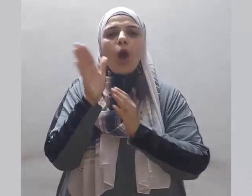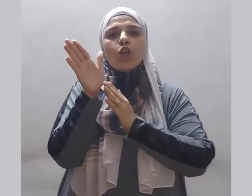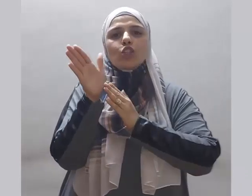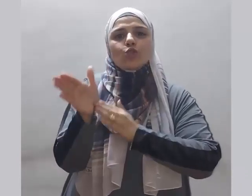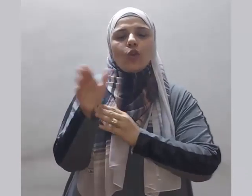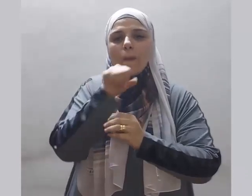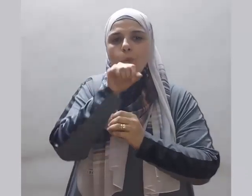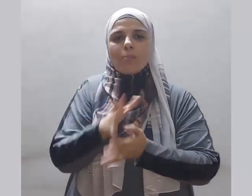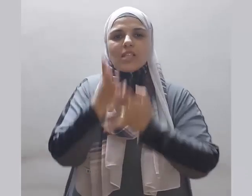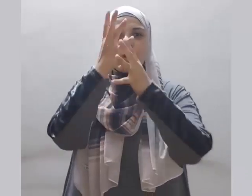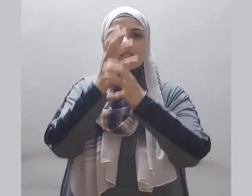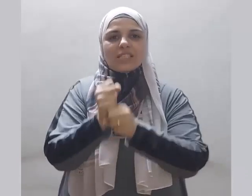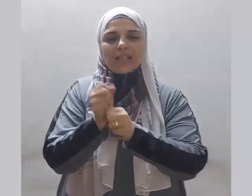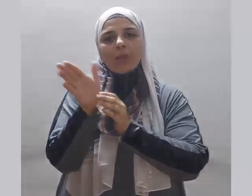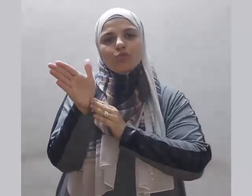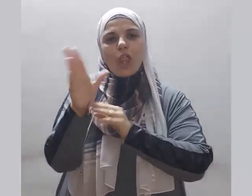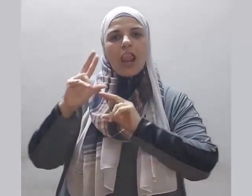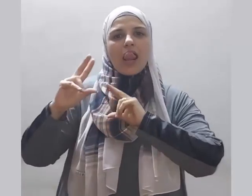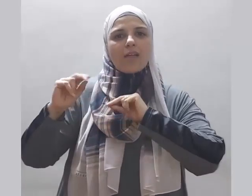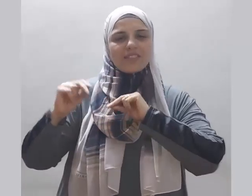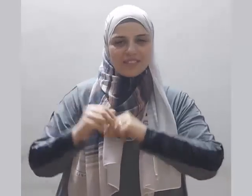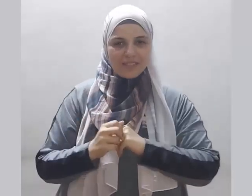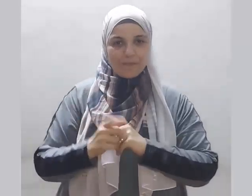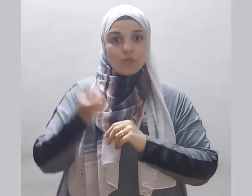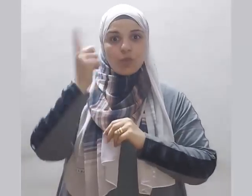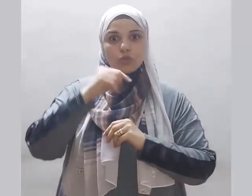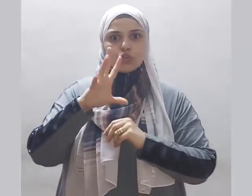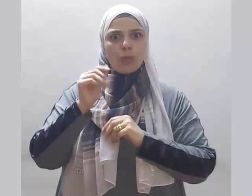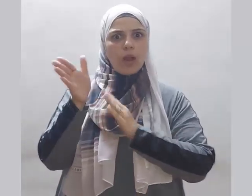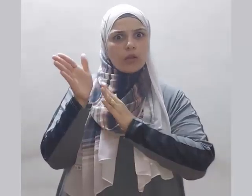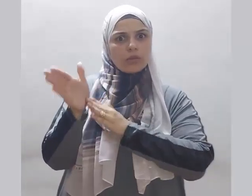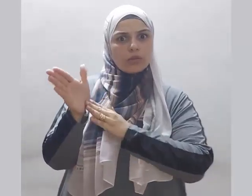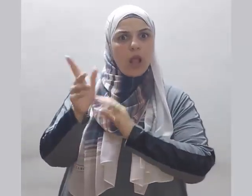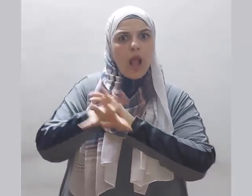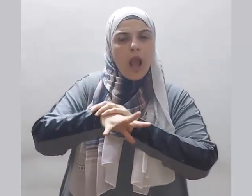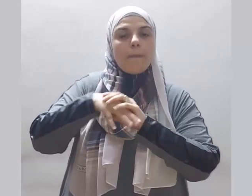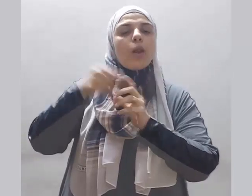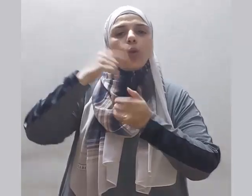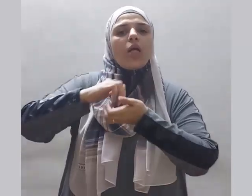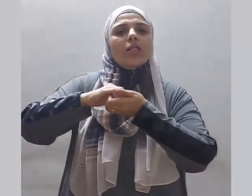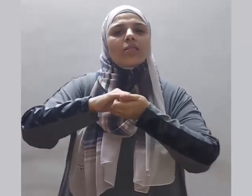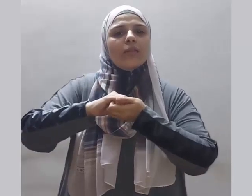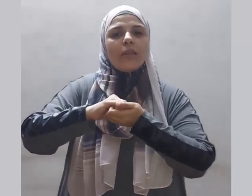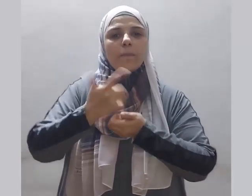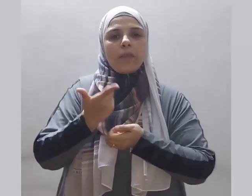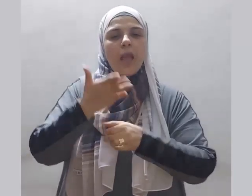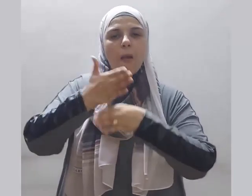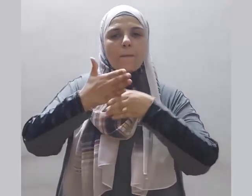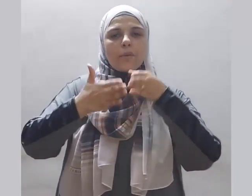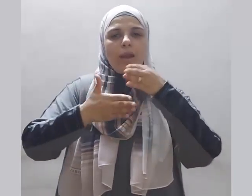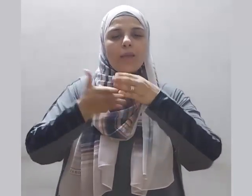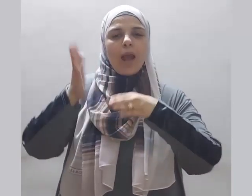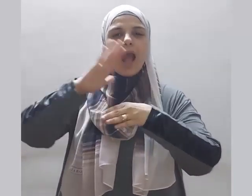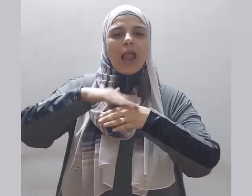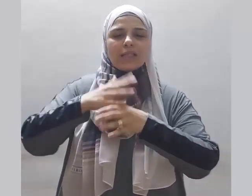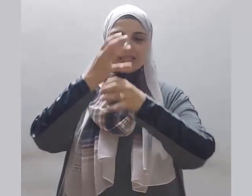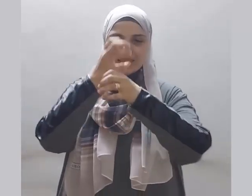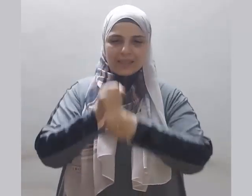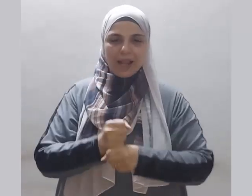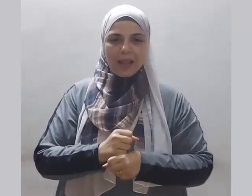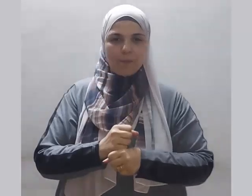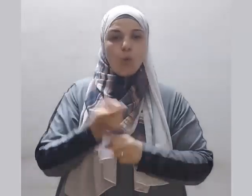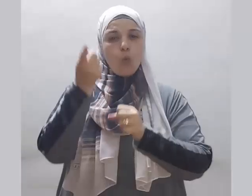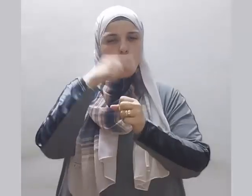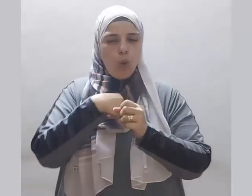نبينا صلى الله عليه وسلم واحياء لسنه الخليل ابراهيم عليه السلام ورعايه